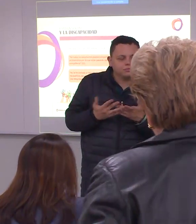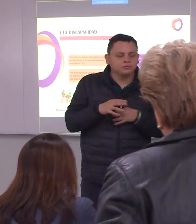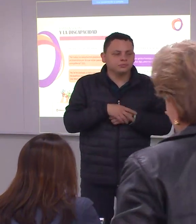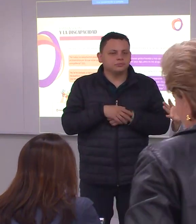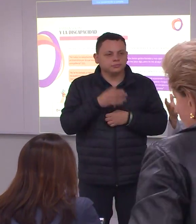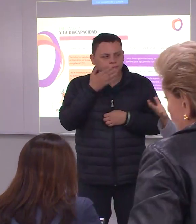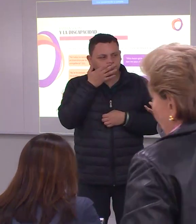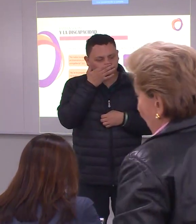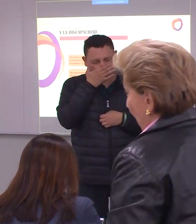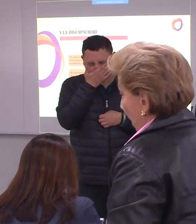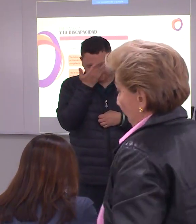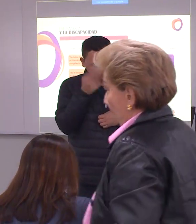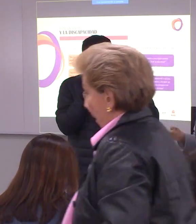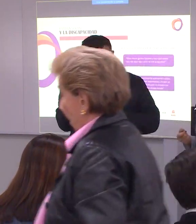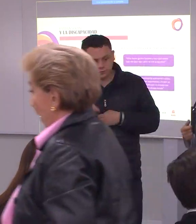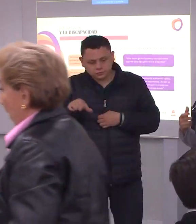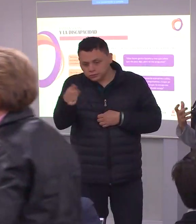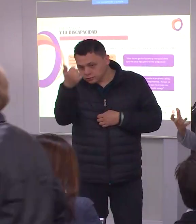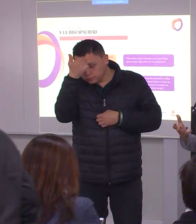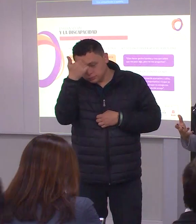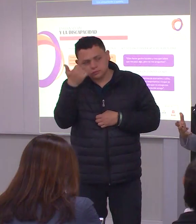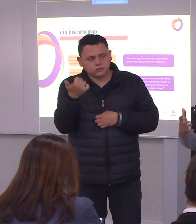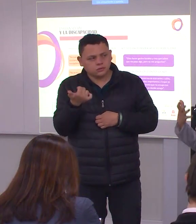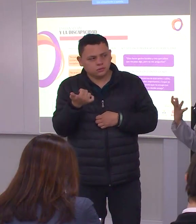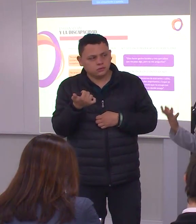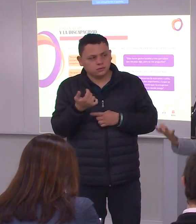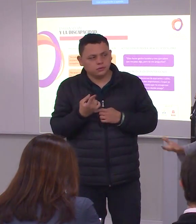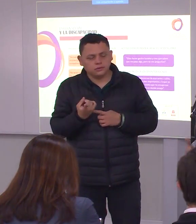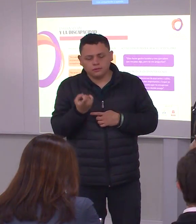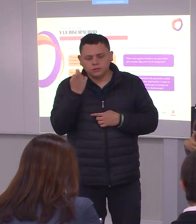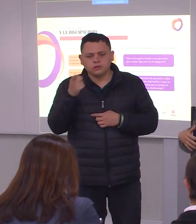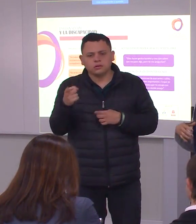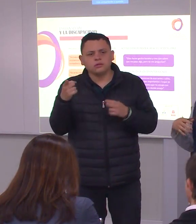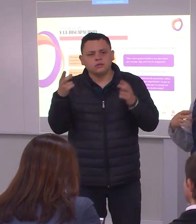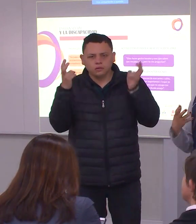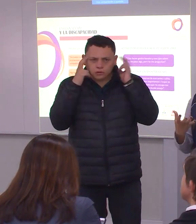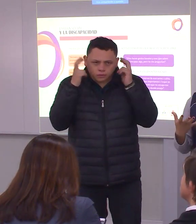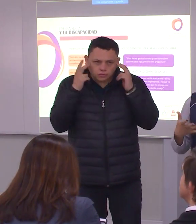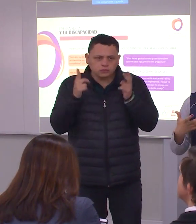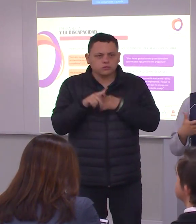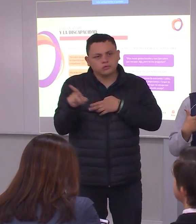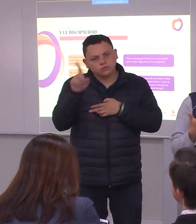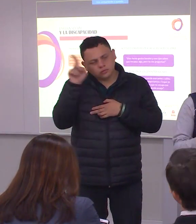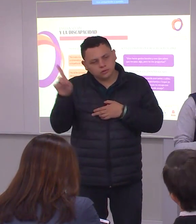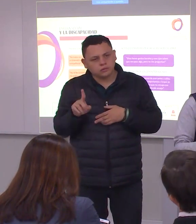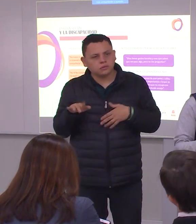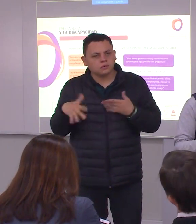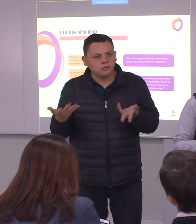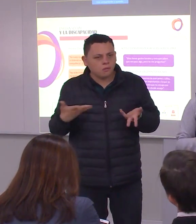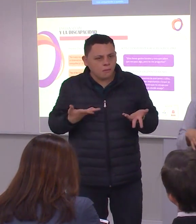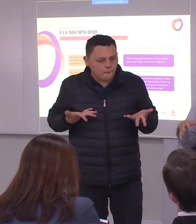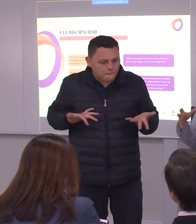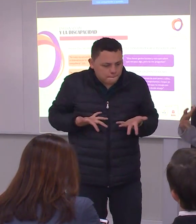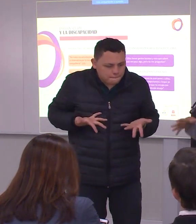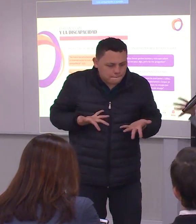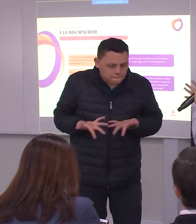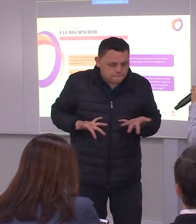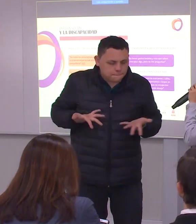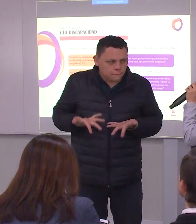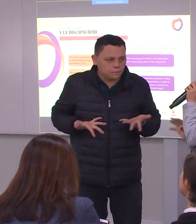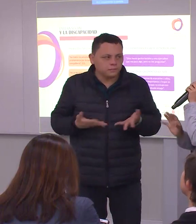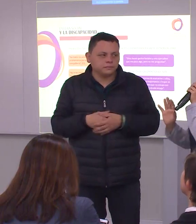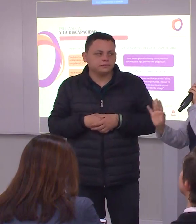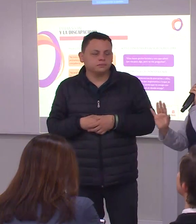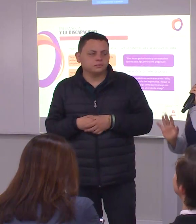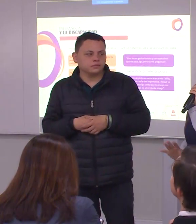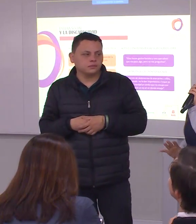digamos que no está más desde el profesor porque hay una falta de conocimiento no saben a veces cómo reaccionar y entonces